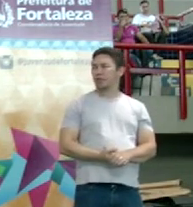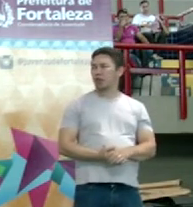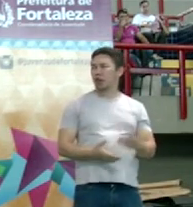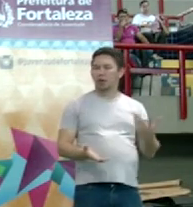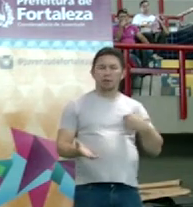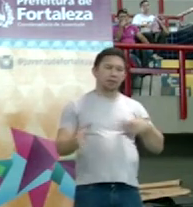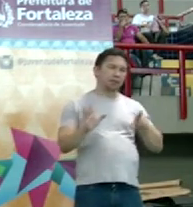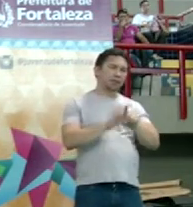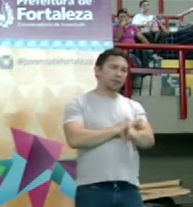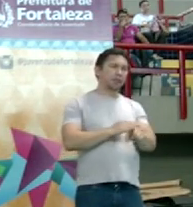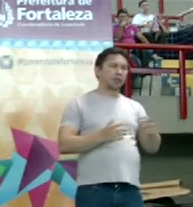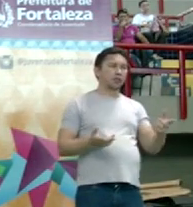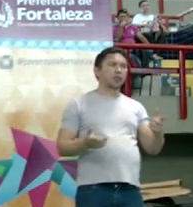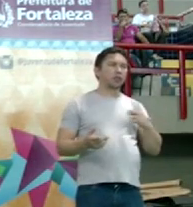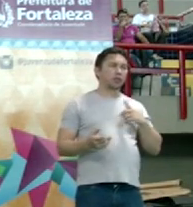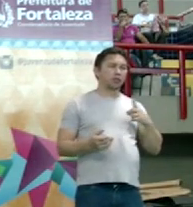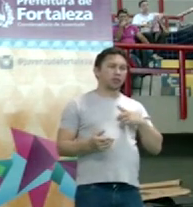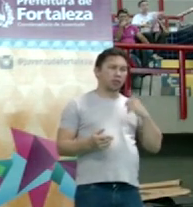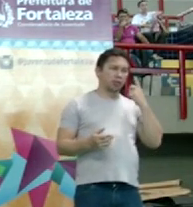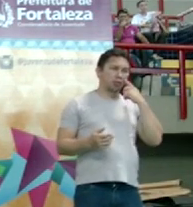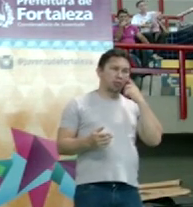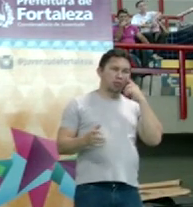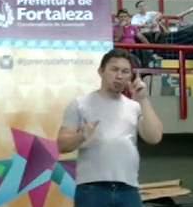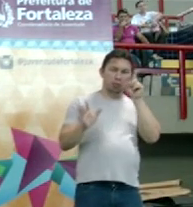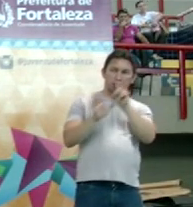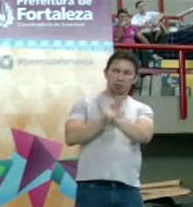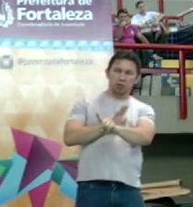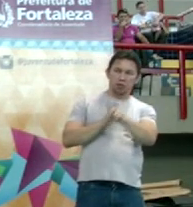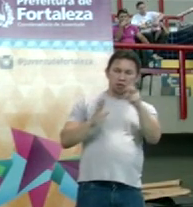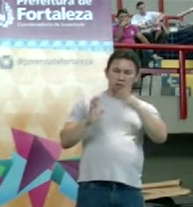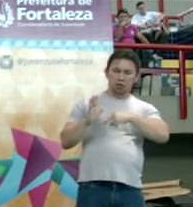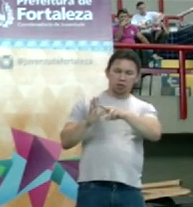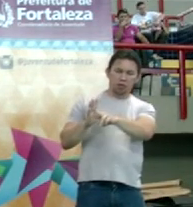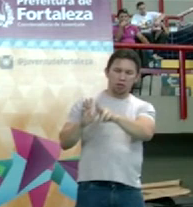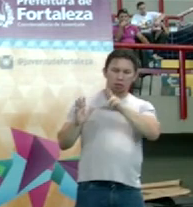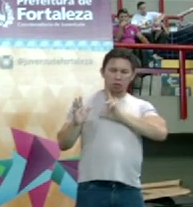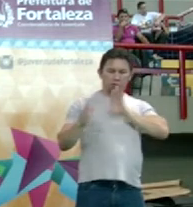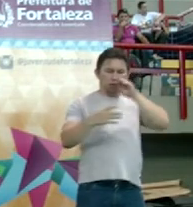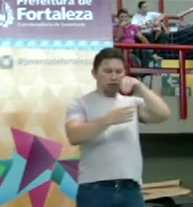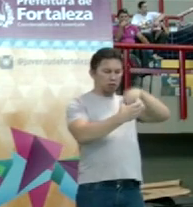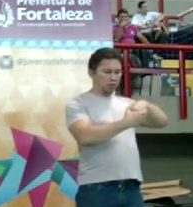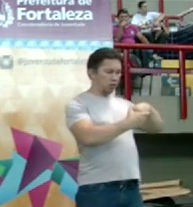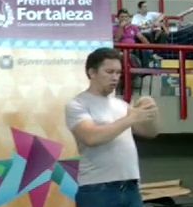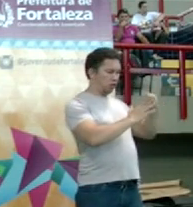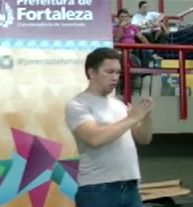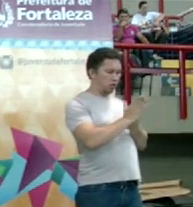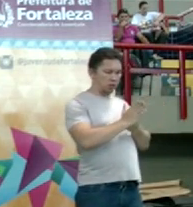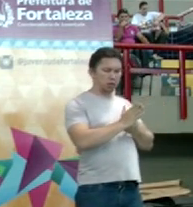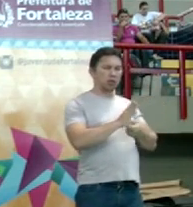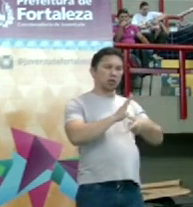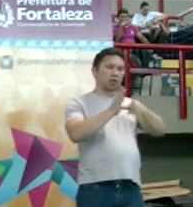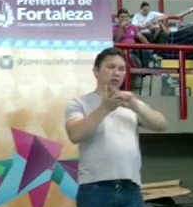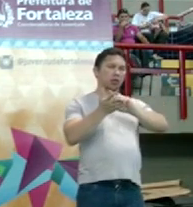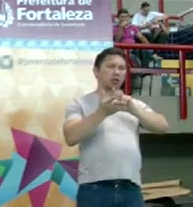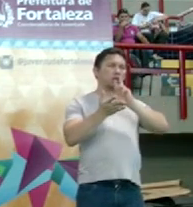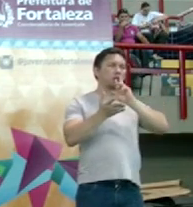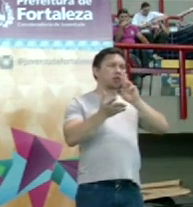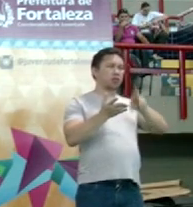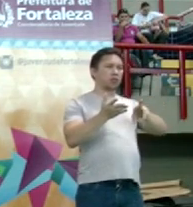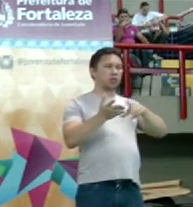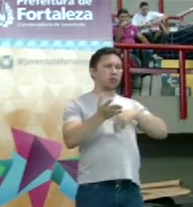Eu poderia lançar uma pergunta ao leitor, corretor, na minha redação? Essa resposta já foi dada,